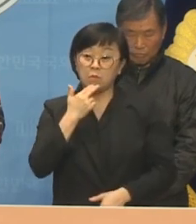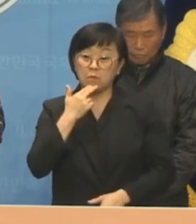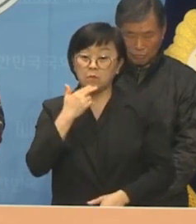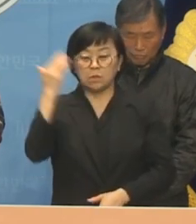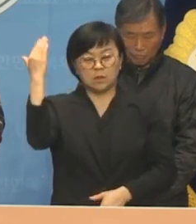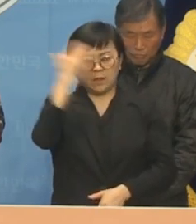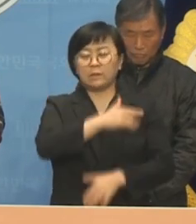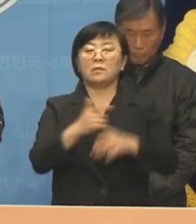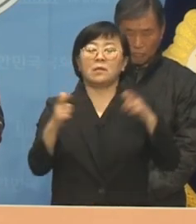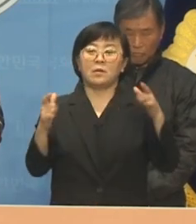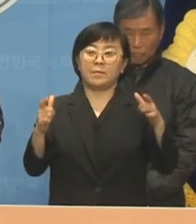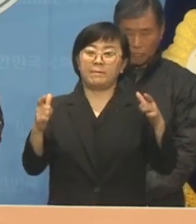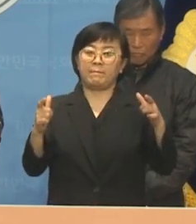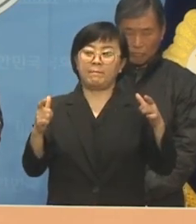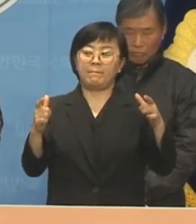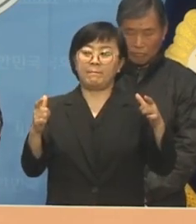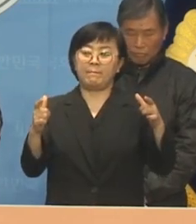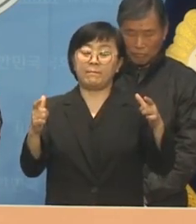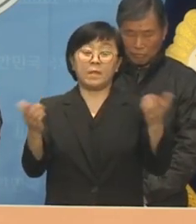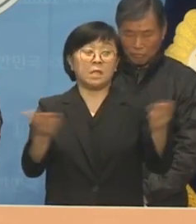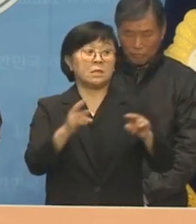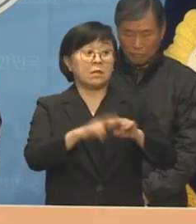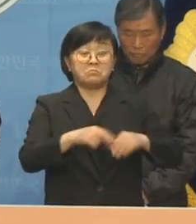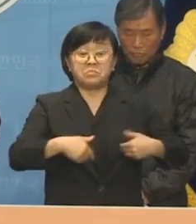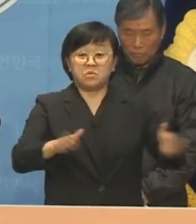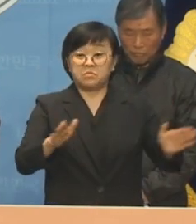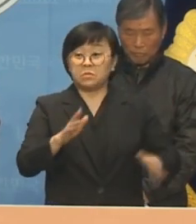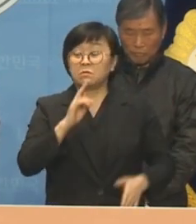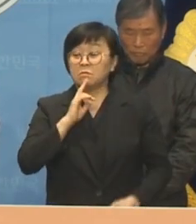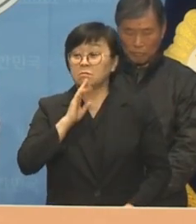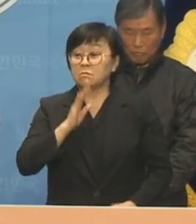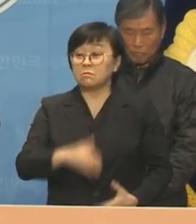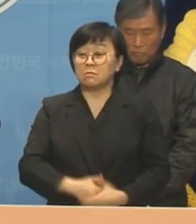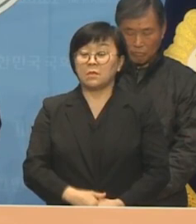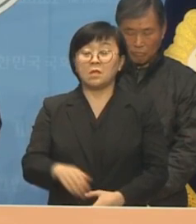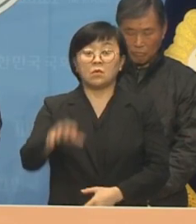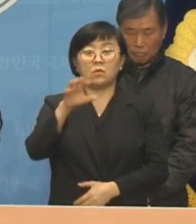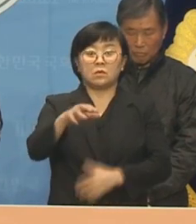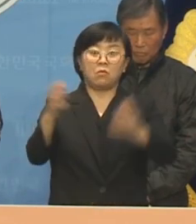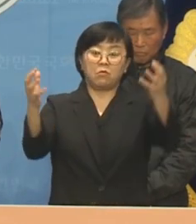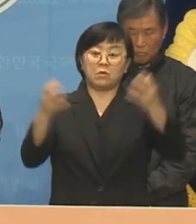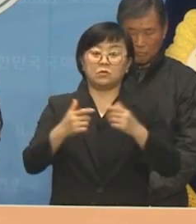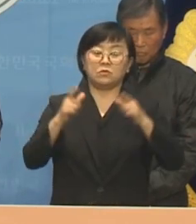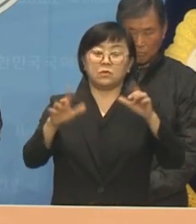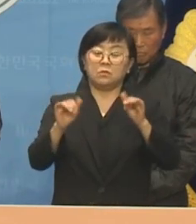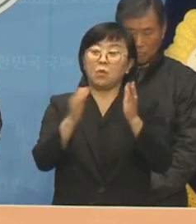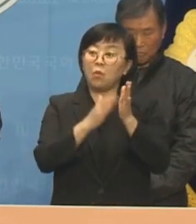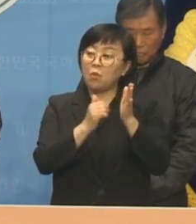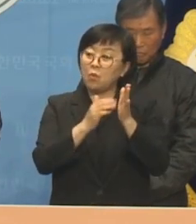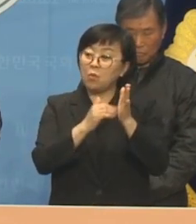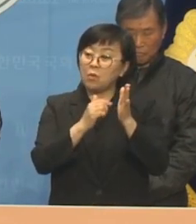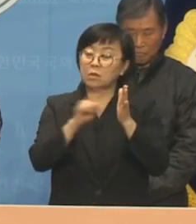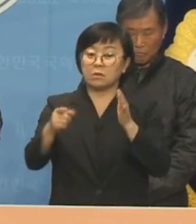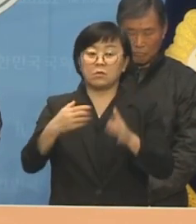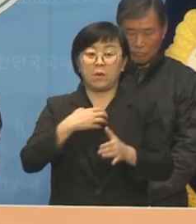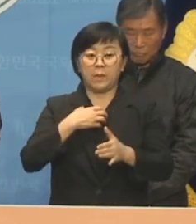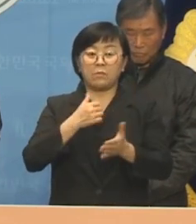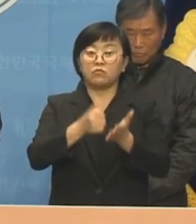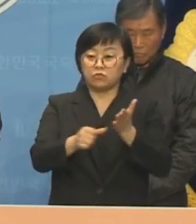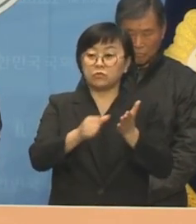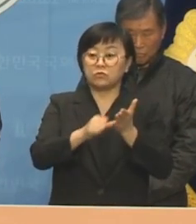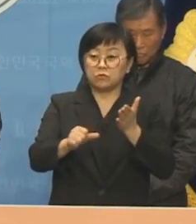청정 지역이고 뭐 일자리가 따로 필요 없는 곳인데 이곳에 들어와서 주민들 몰래 이런 위험한